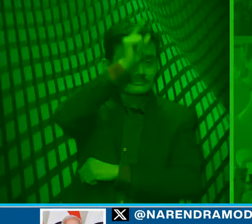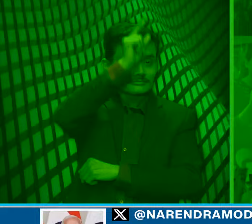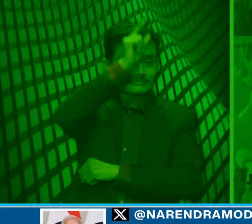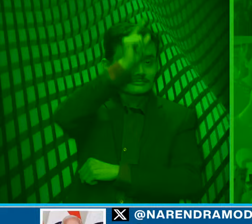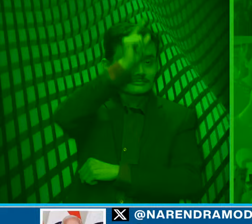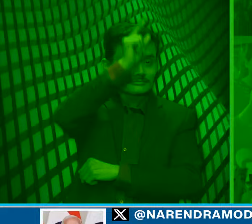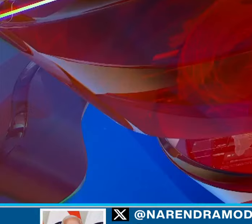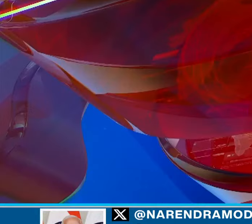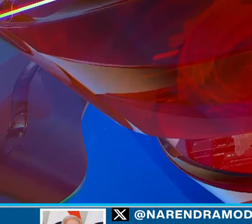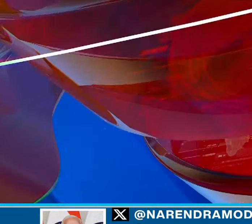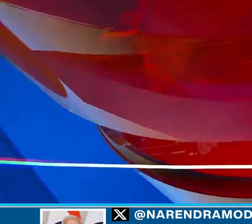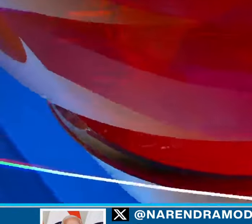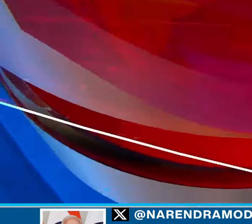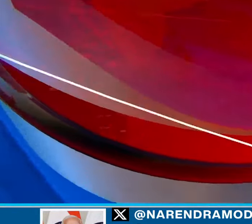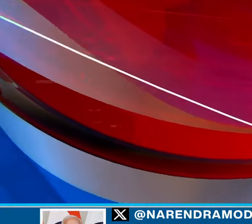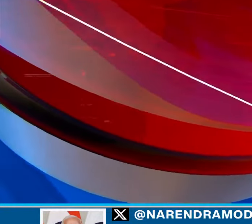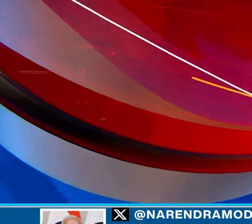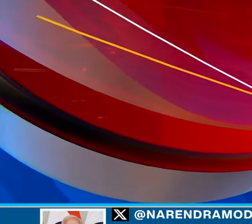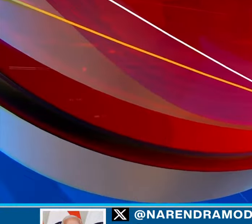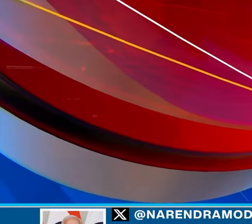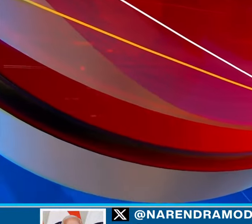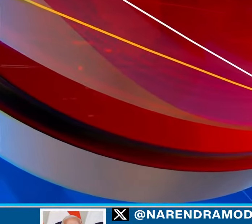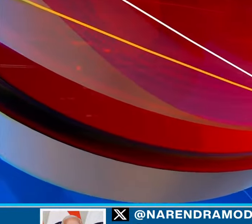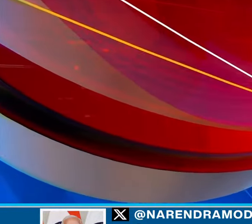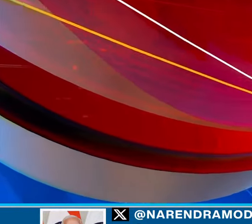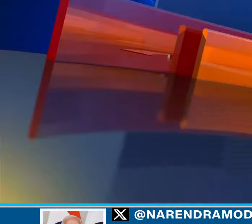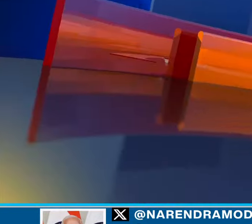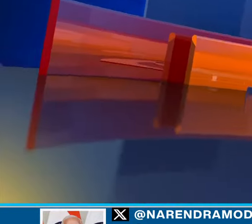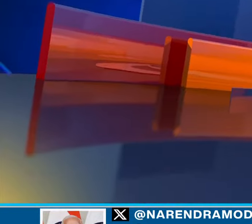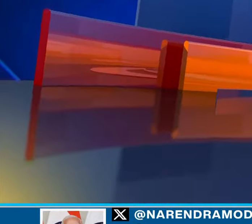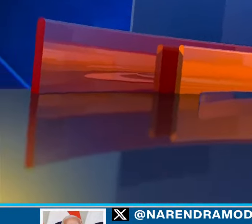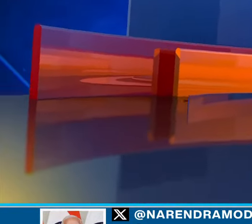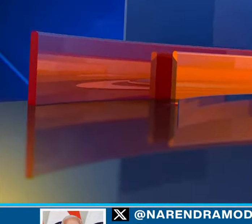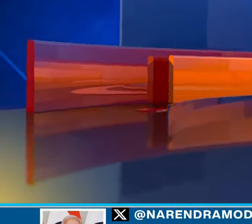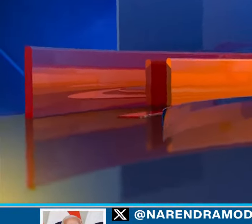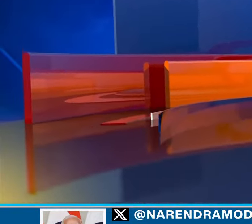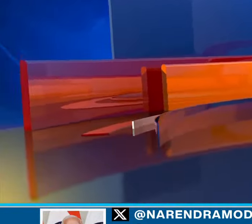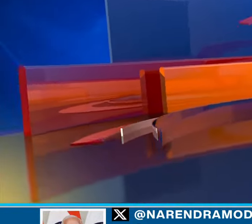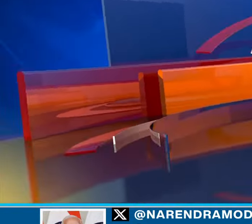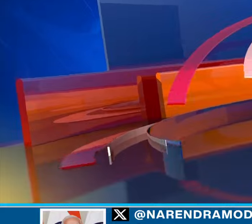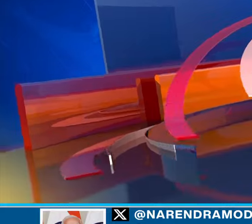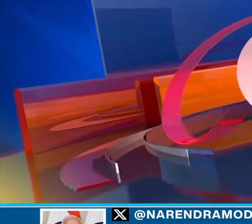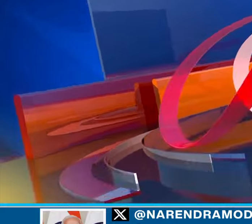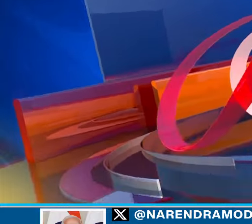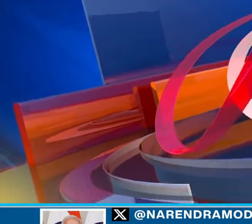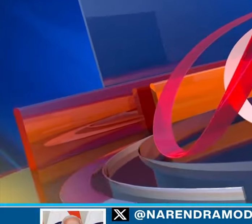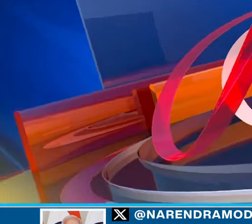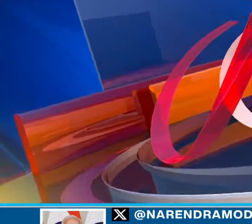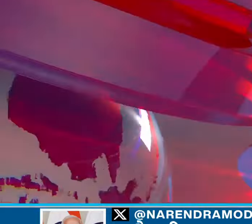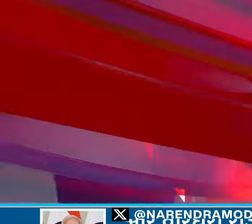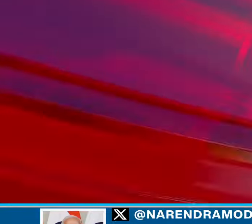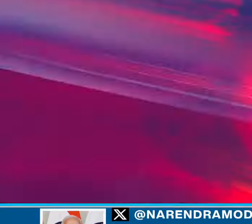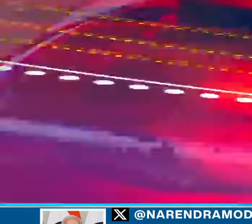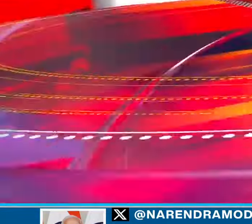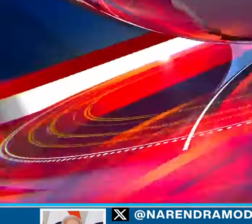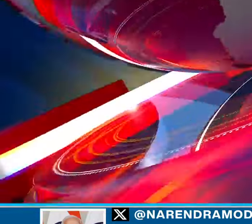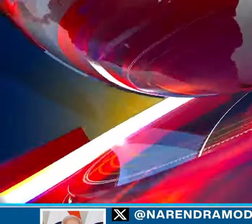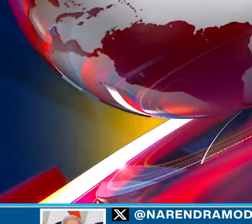مددان